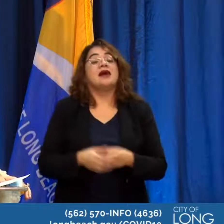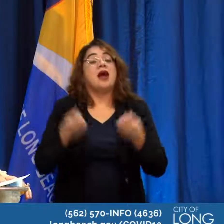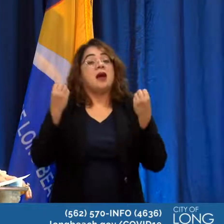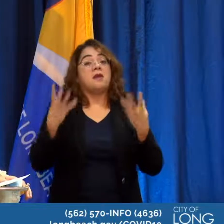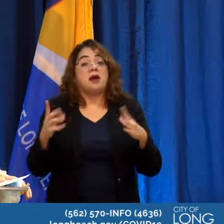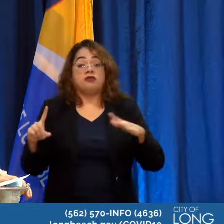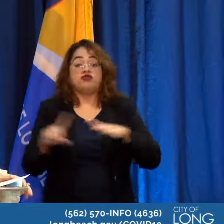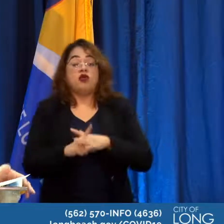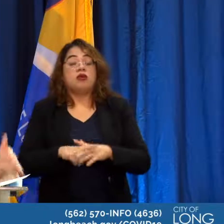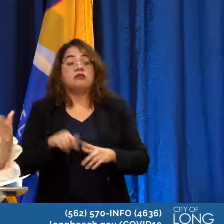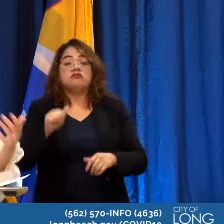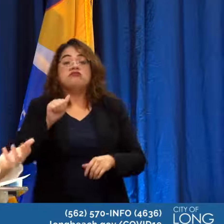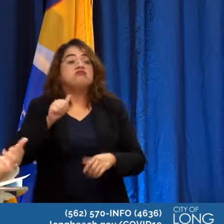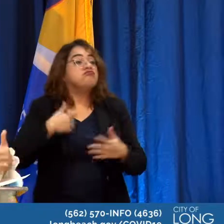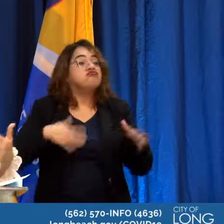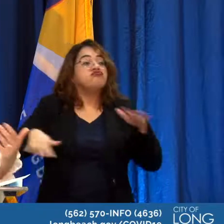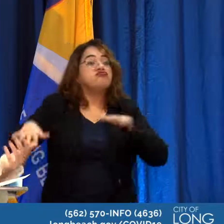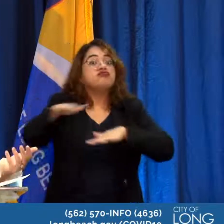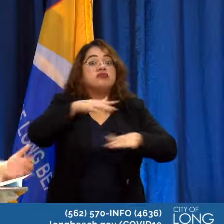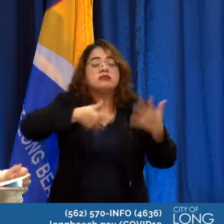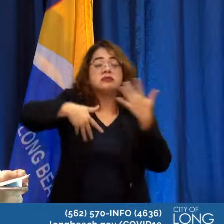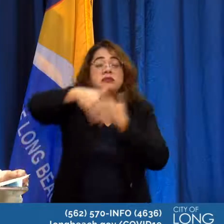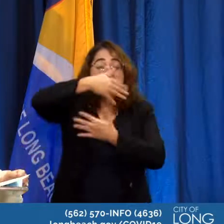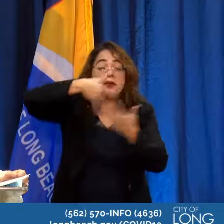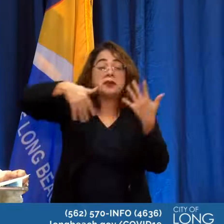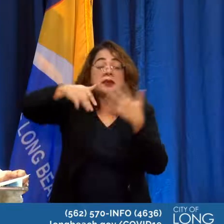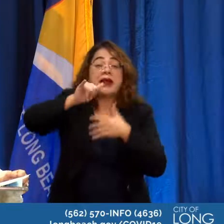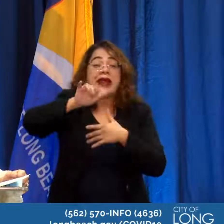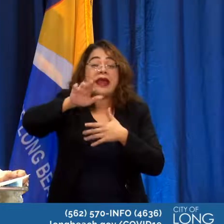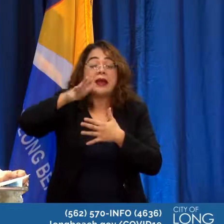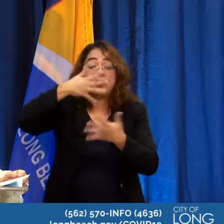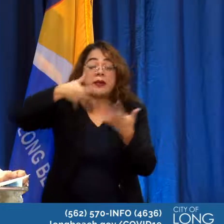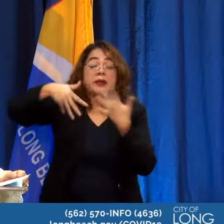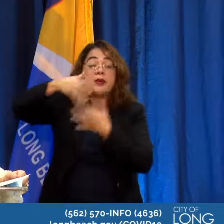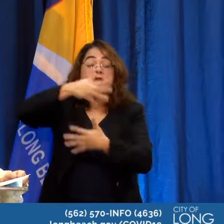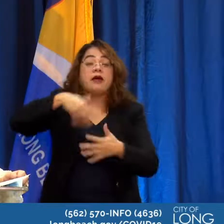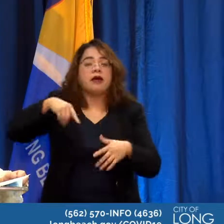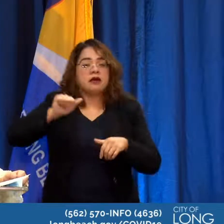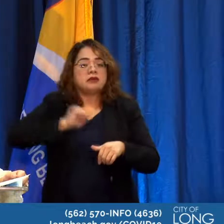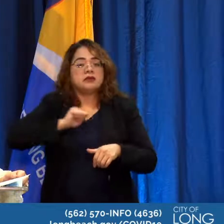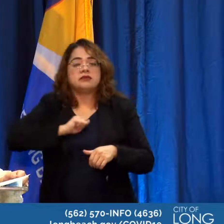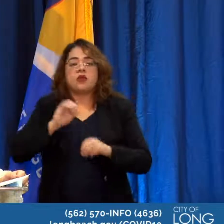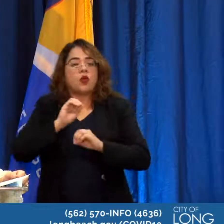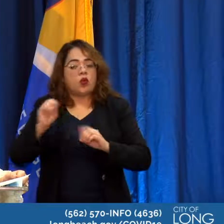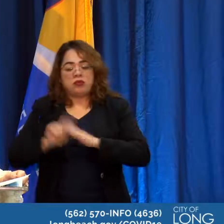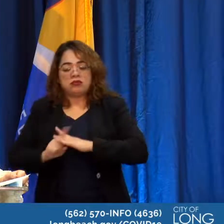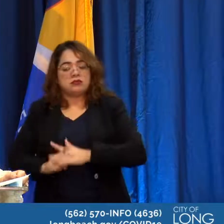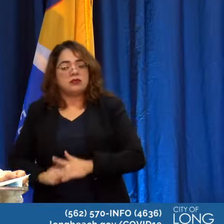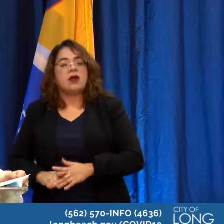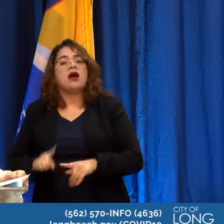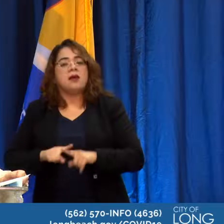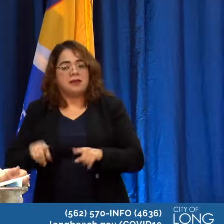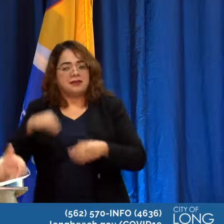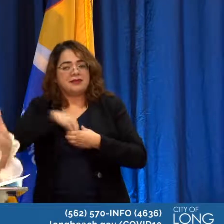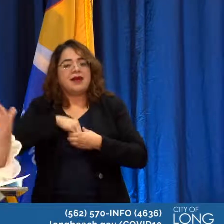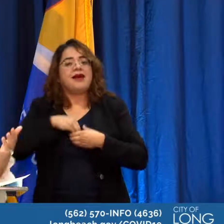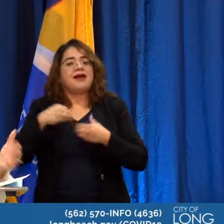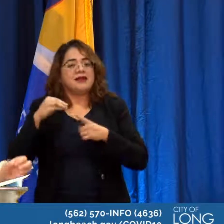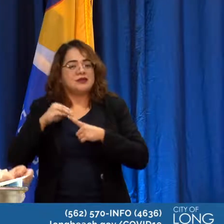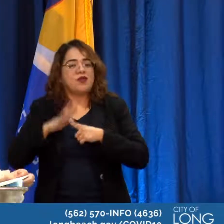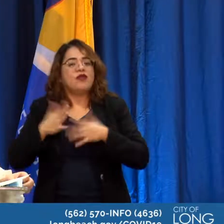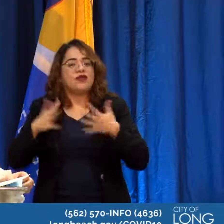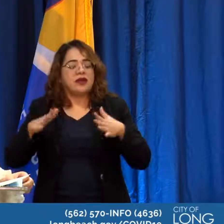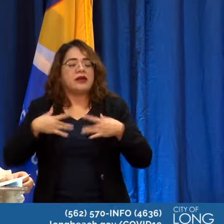síntomas. Entonces, en esos lugares, en bares, en restaurantes, es un lugar donde estamos